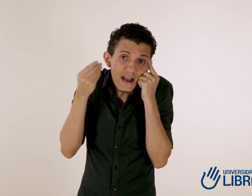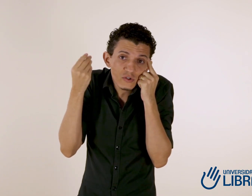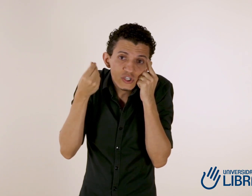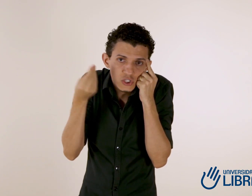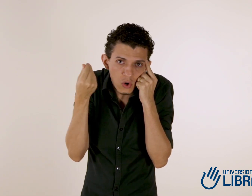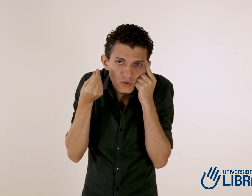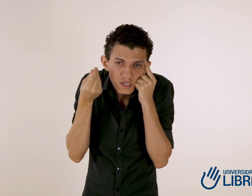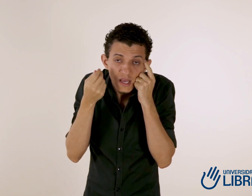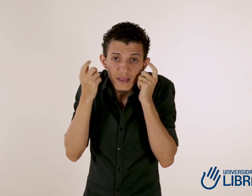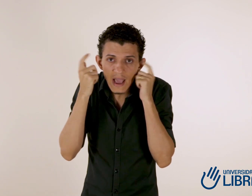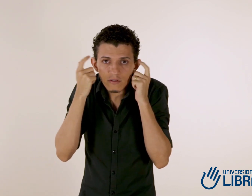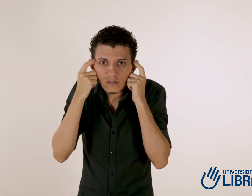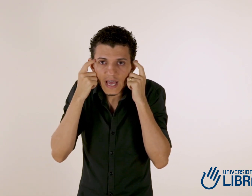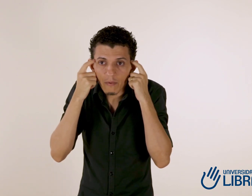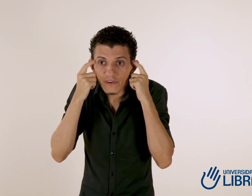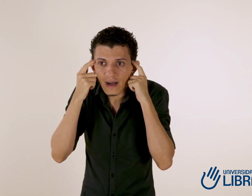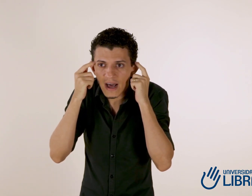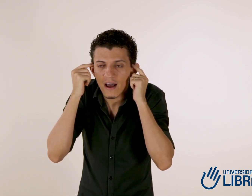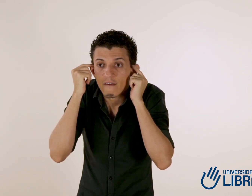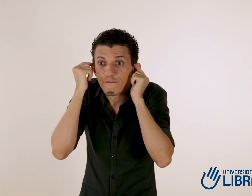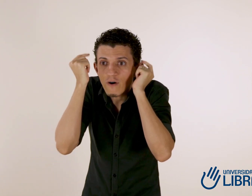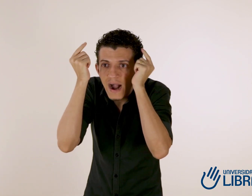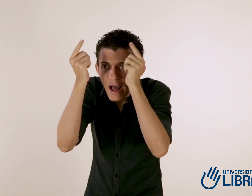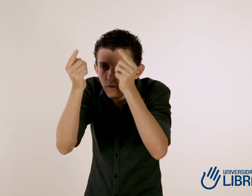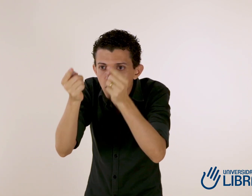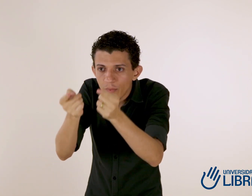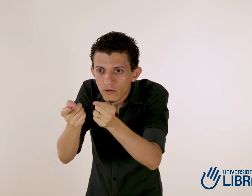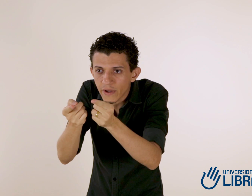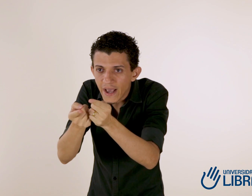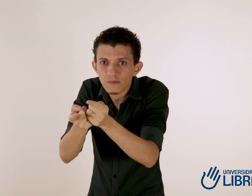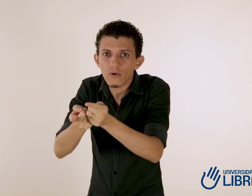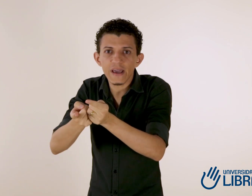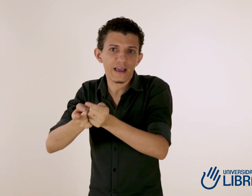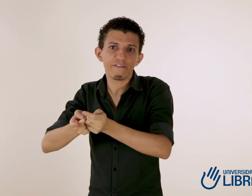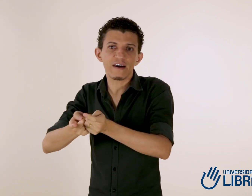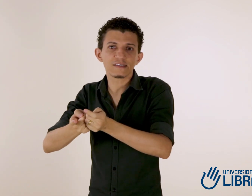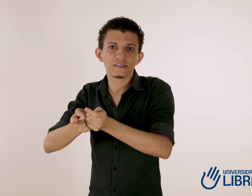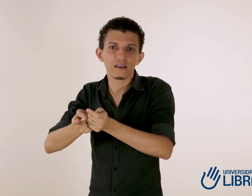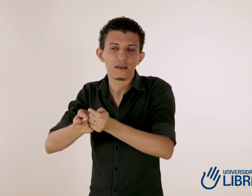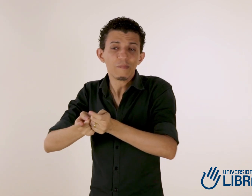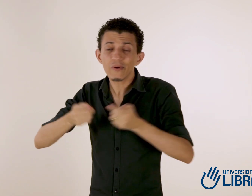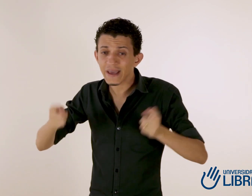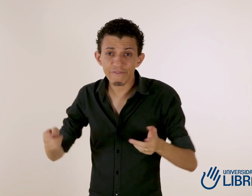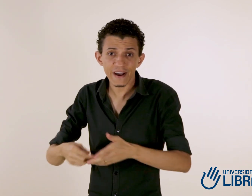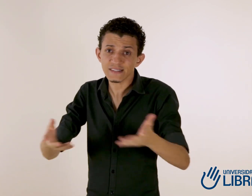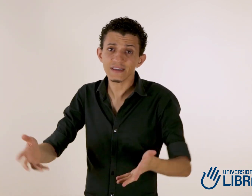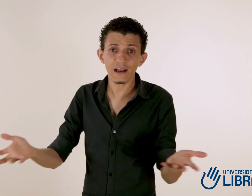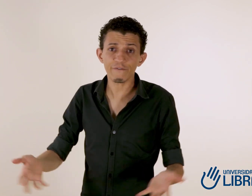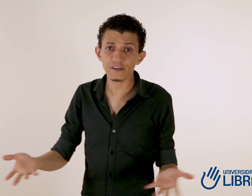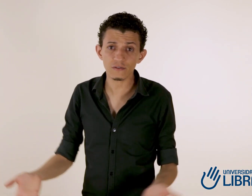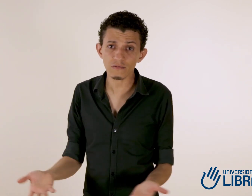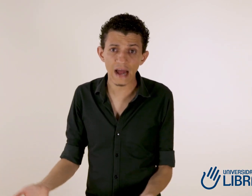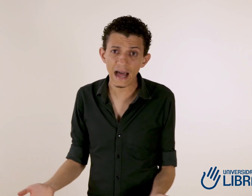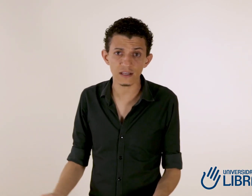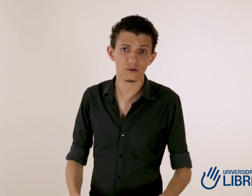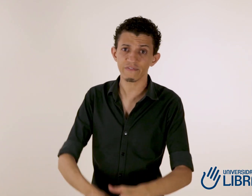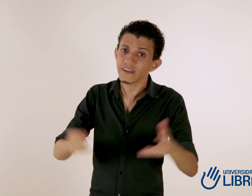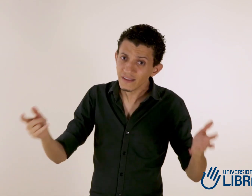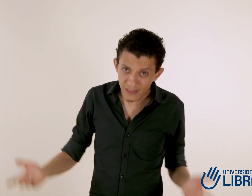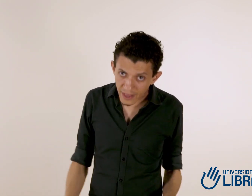universo de sons. E aí o teu cérebro fica lá, focado no português. Por que ele faz assim? Porque foi assim que ele foi estruturado a sua vida inteira